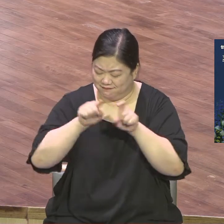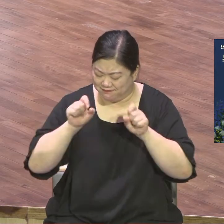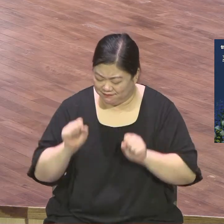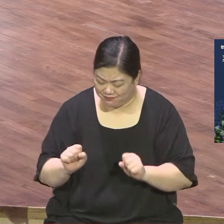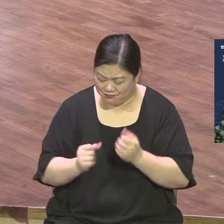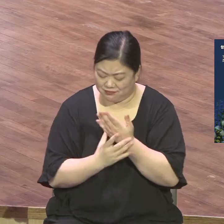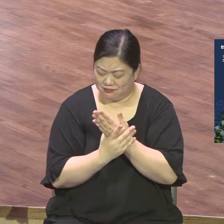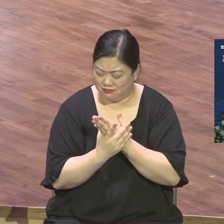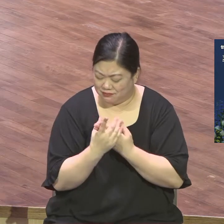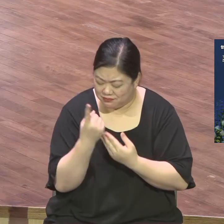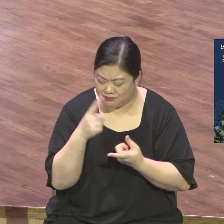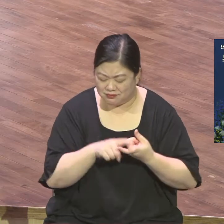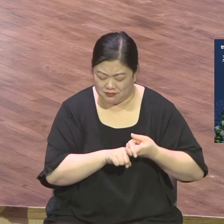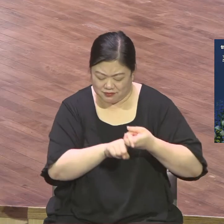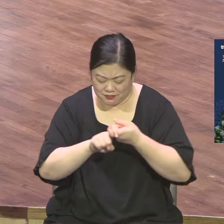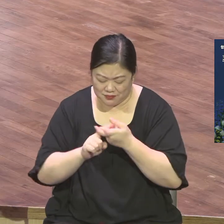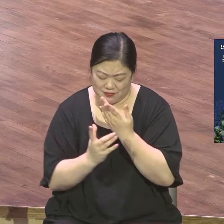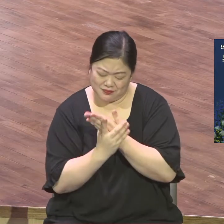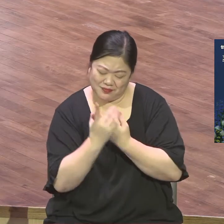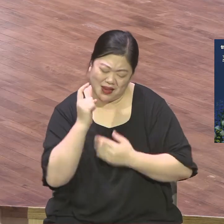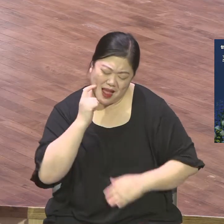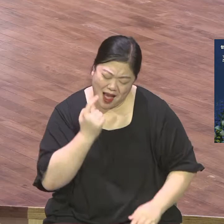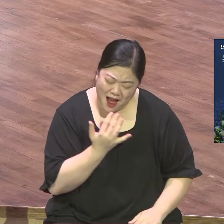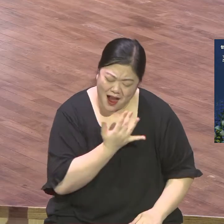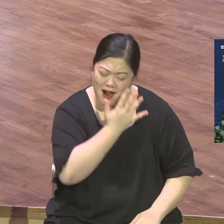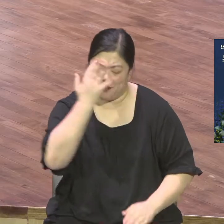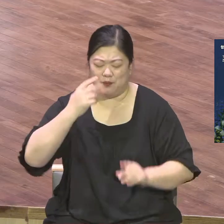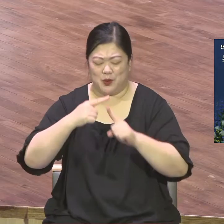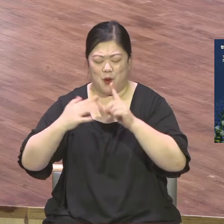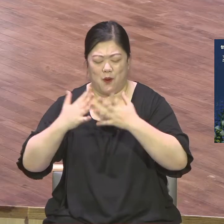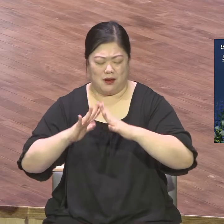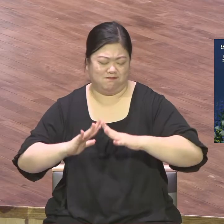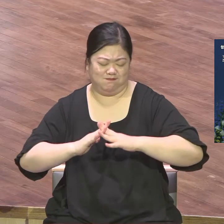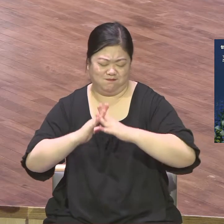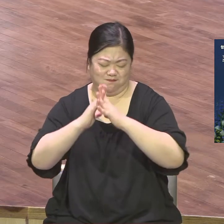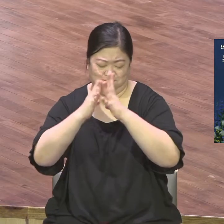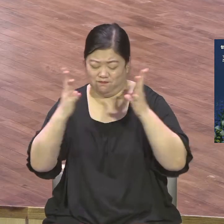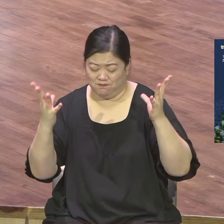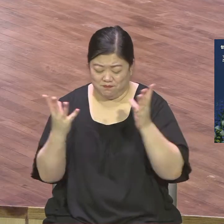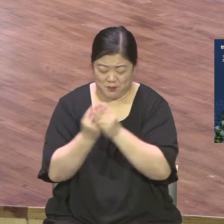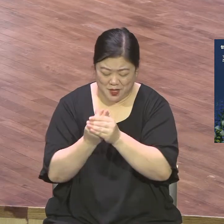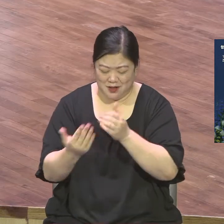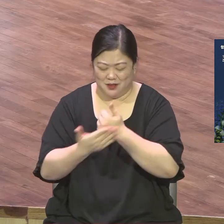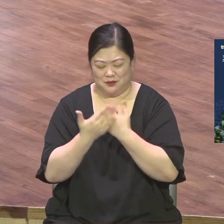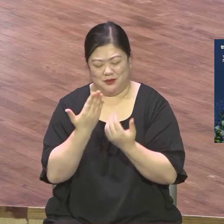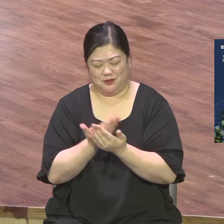공동체를, 아름다운 교회를 세워가는 귀한 주님이여 성도들이 되게